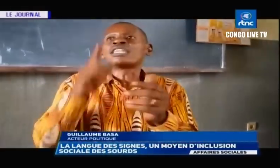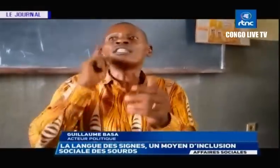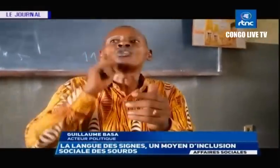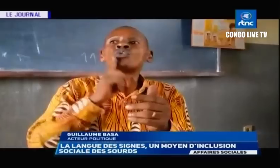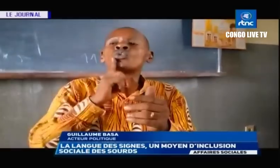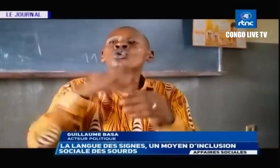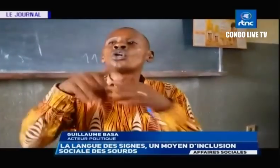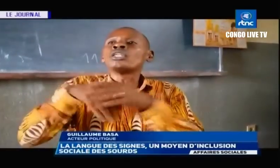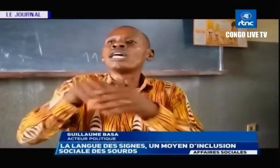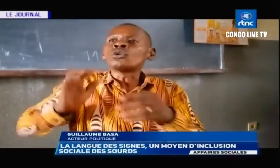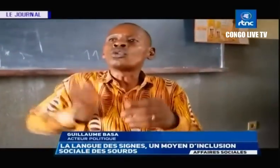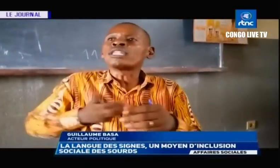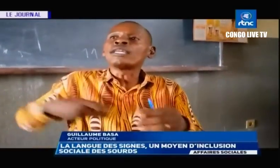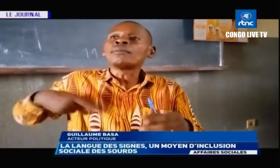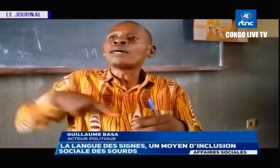du Sud-Ouest.